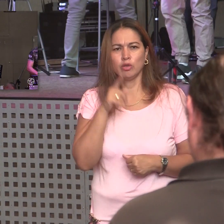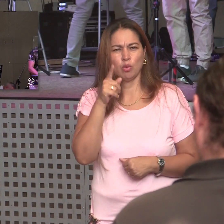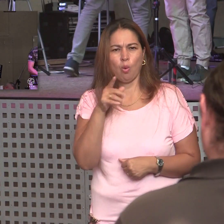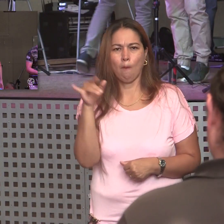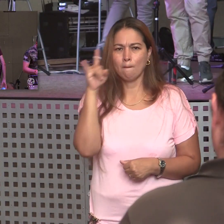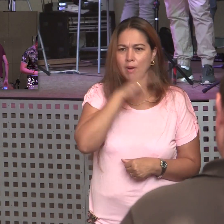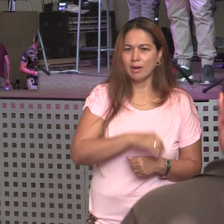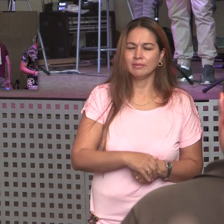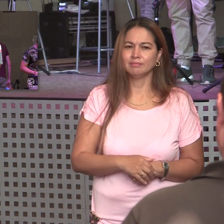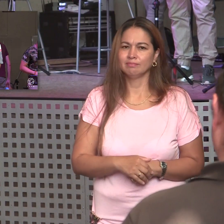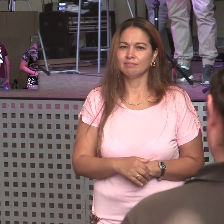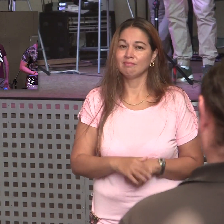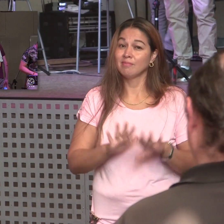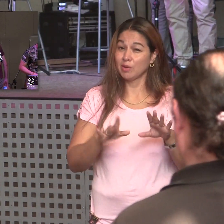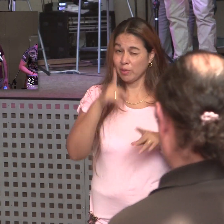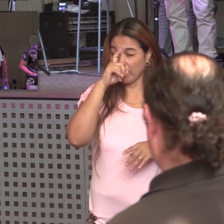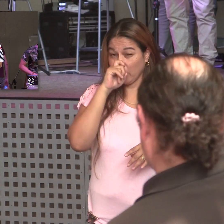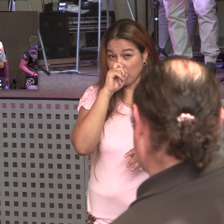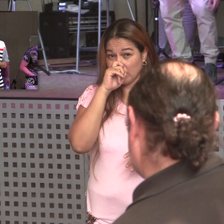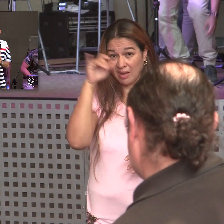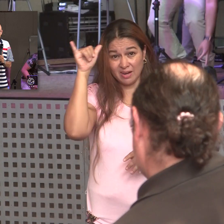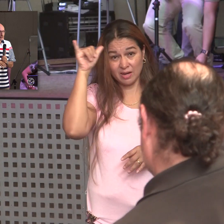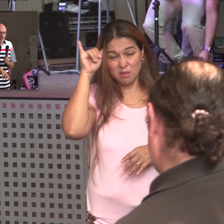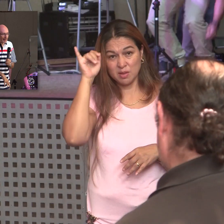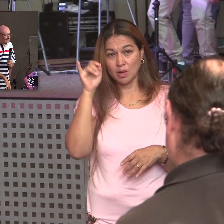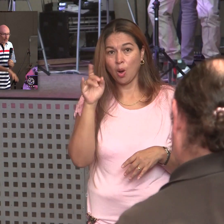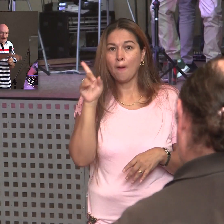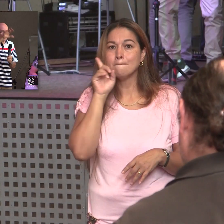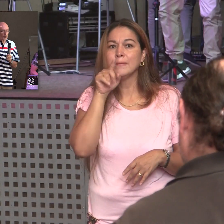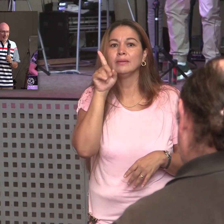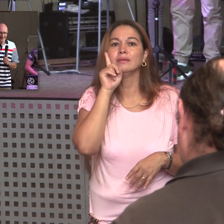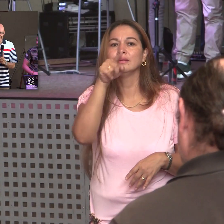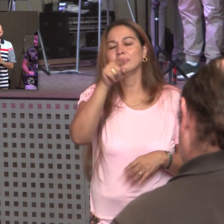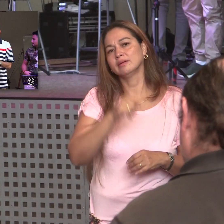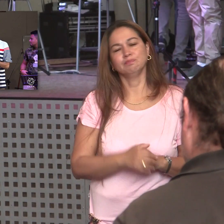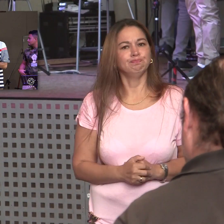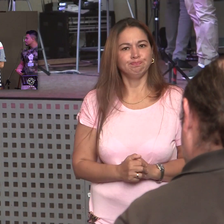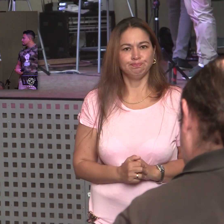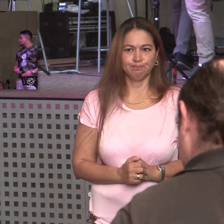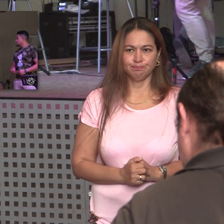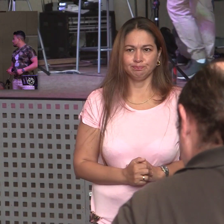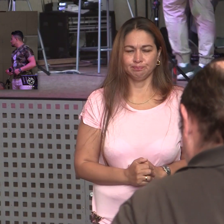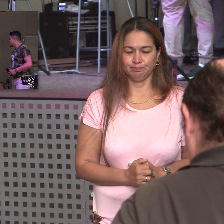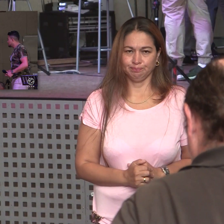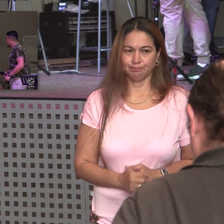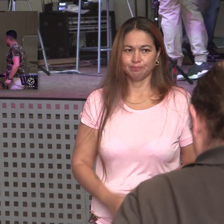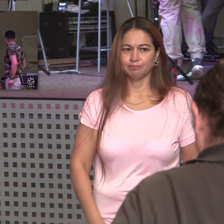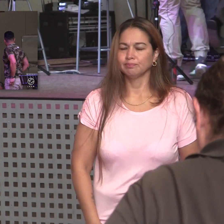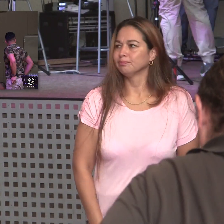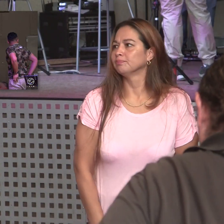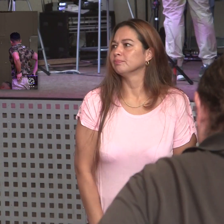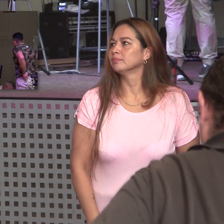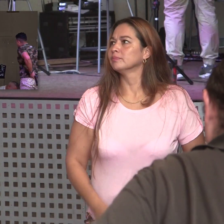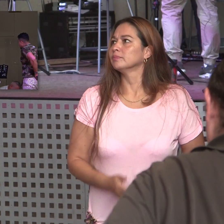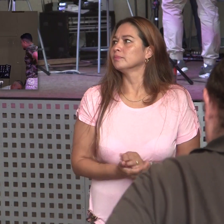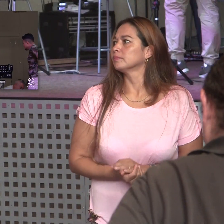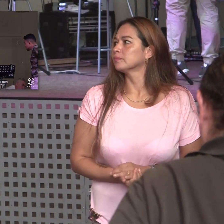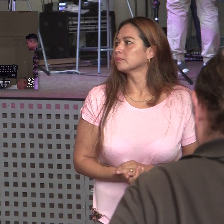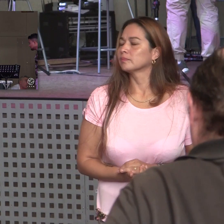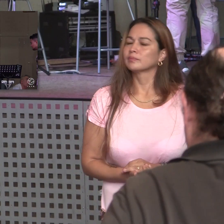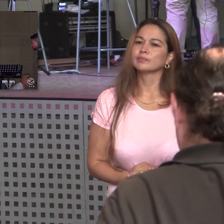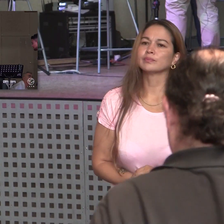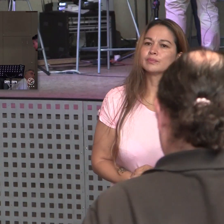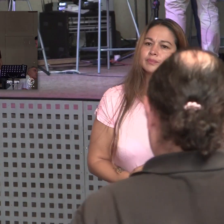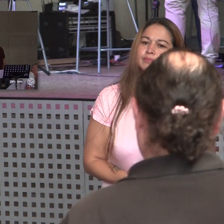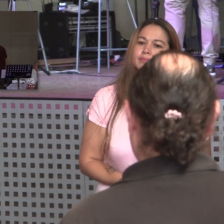es mentiroso. Y él, cuando levanta una tormenta, cuando no nos está atacando